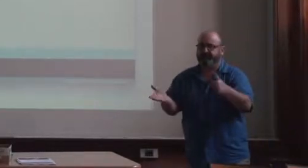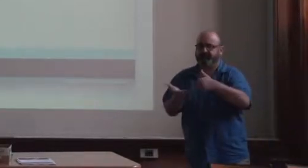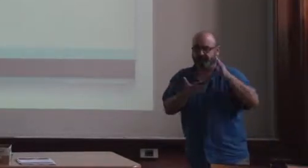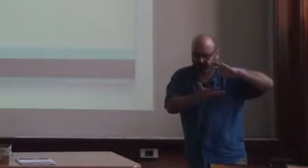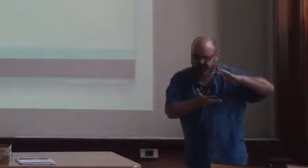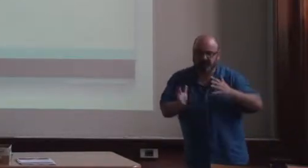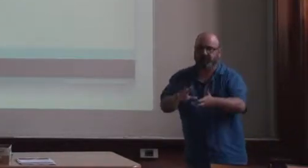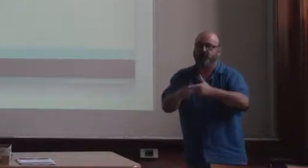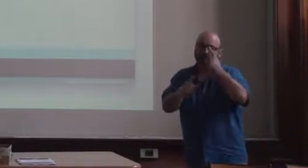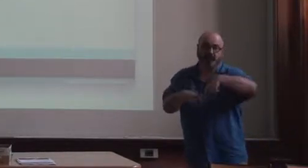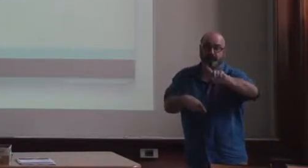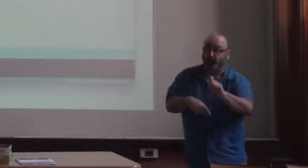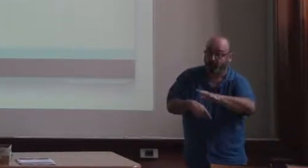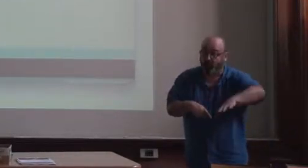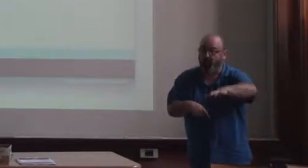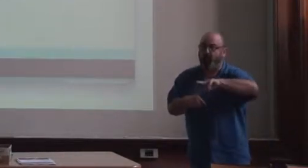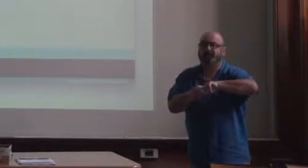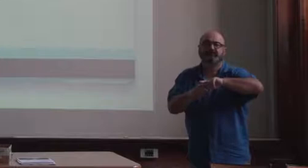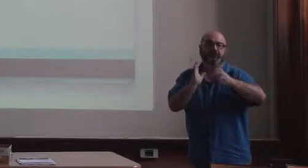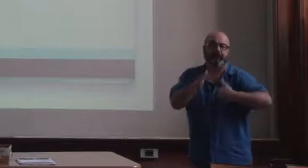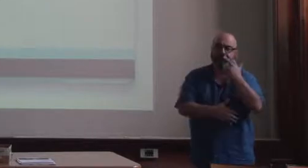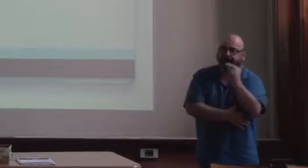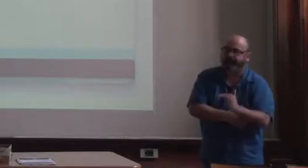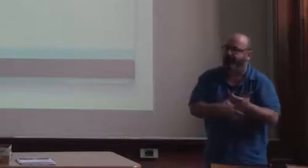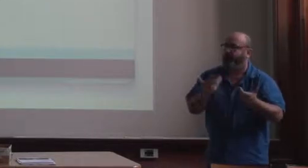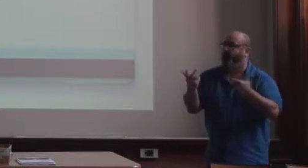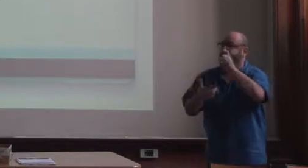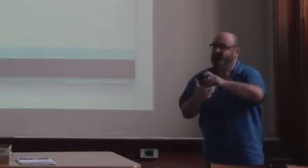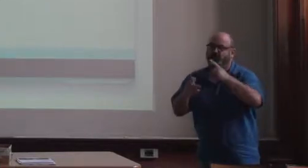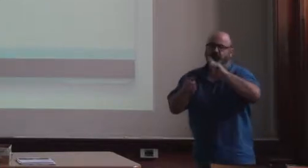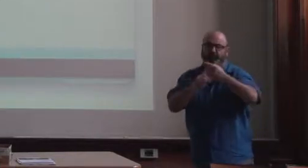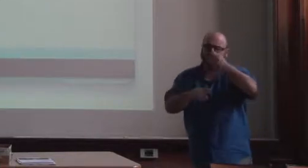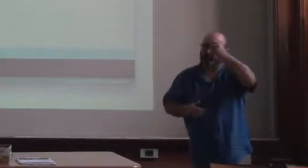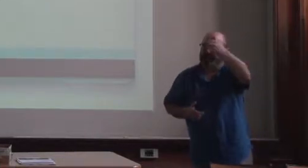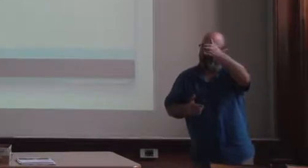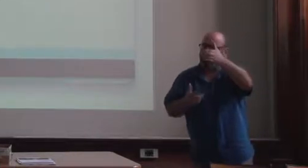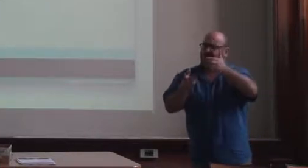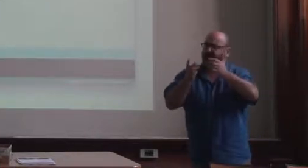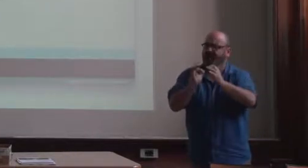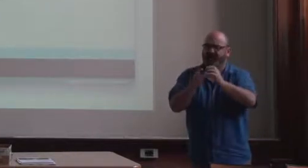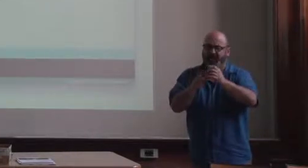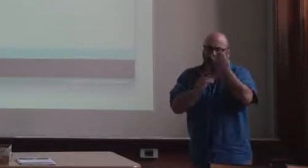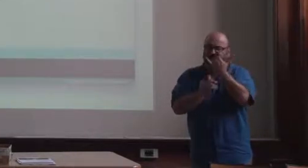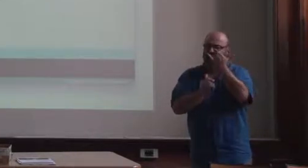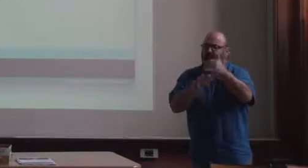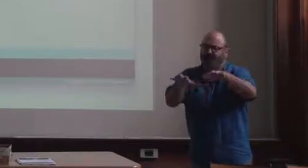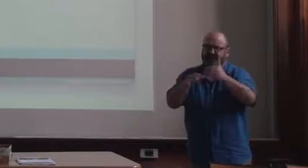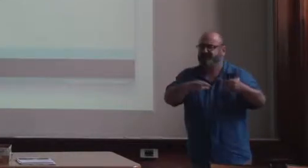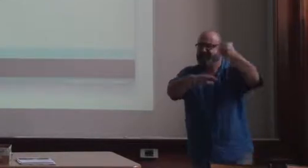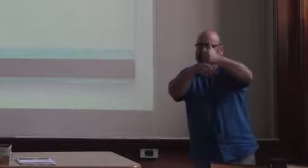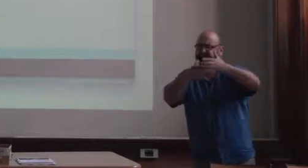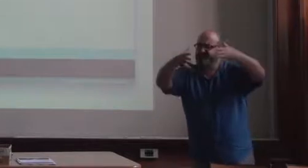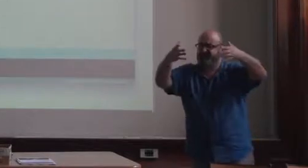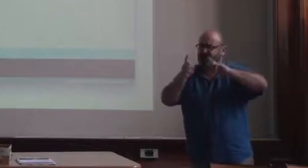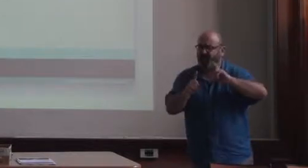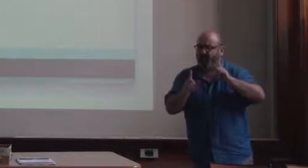Donc facile pour les débutants, mais aussi accessible aux artistes et aux gens dont l'objectif n'est pas de devenir un ingénieur de système embarqué